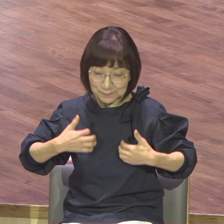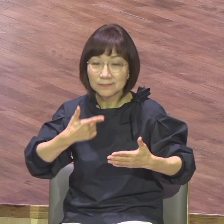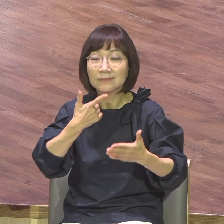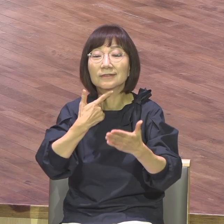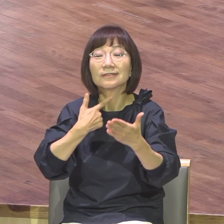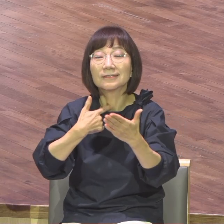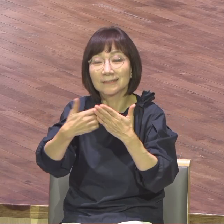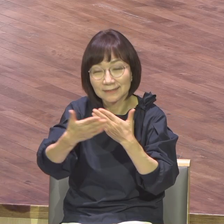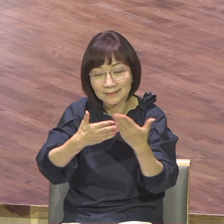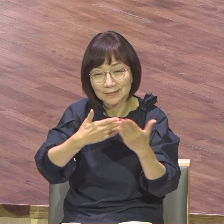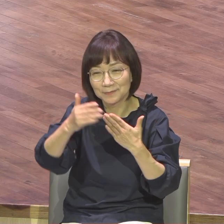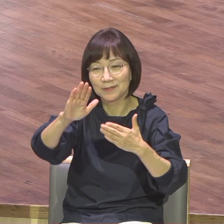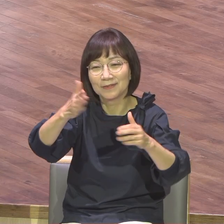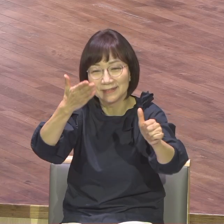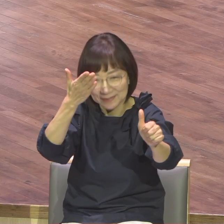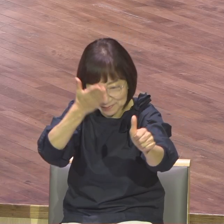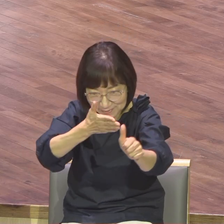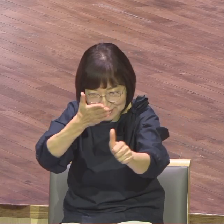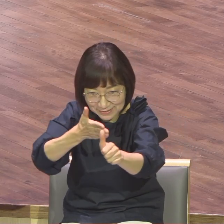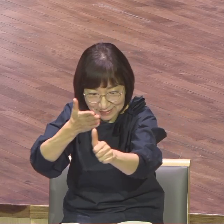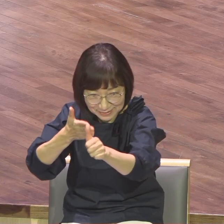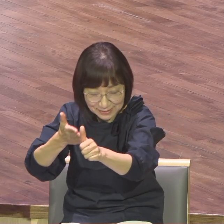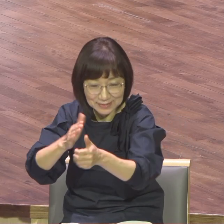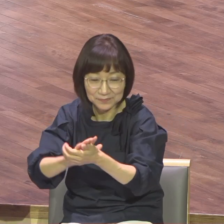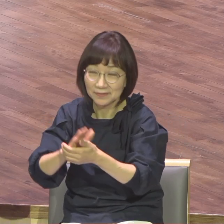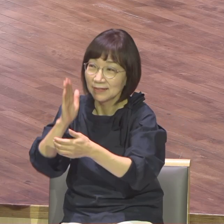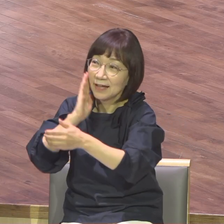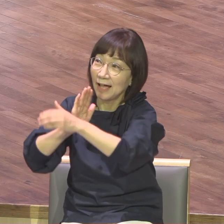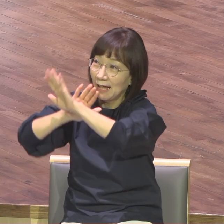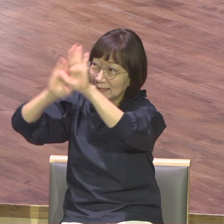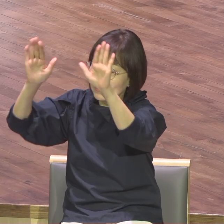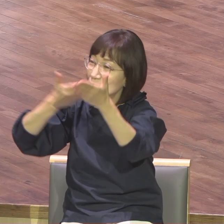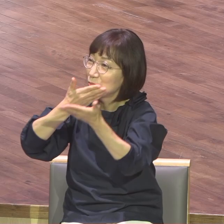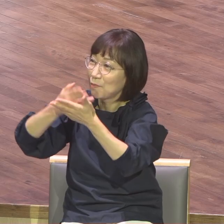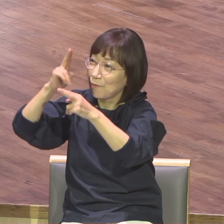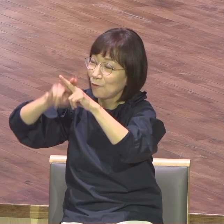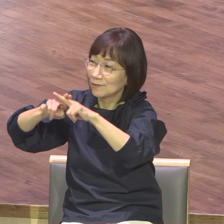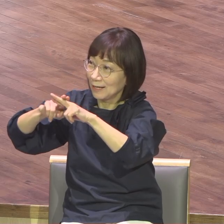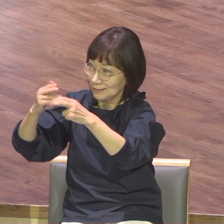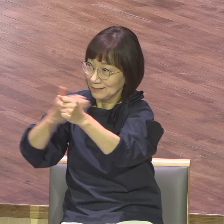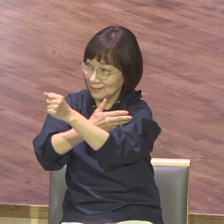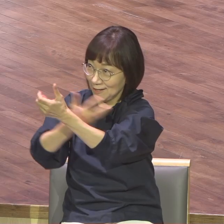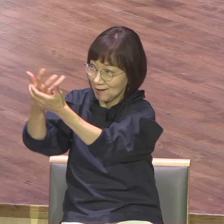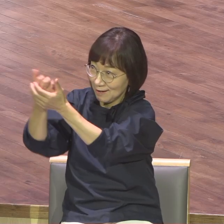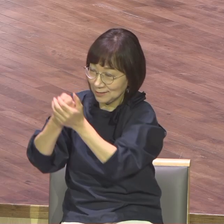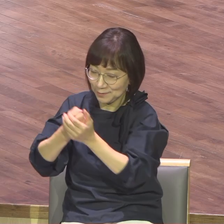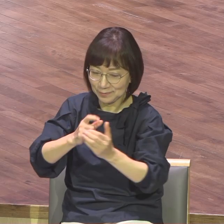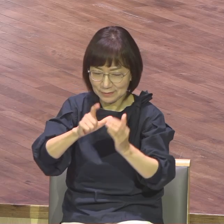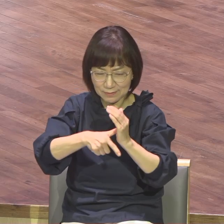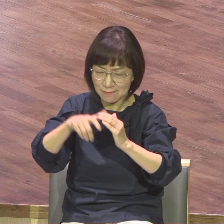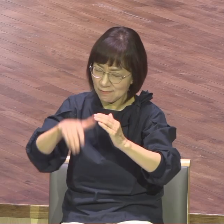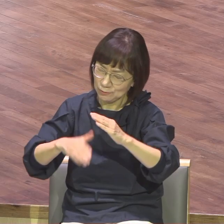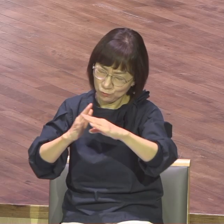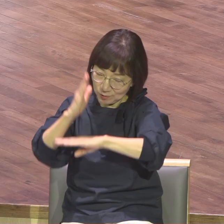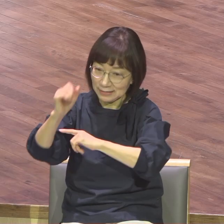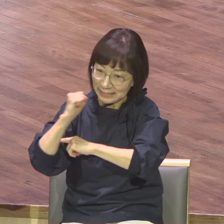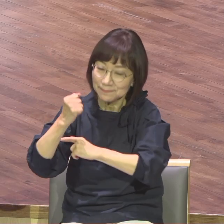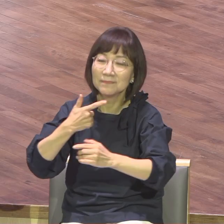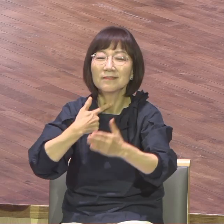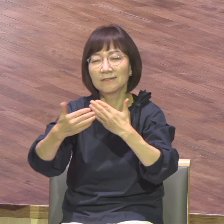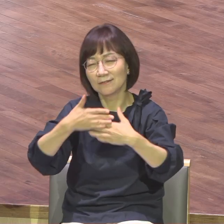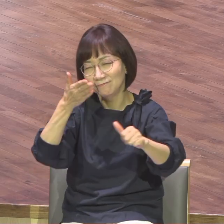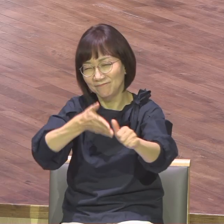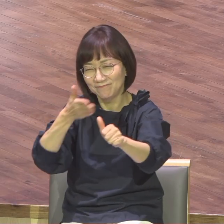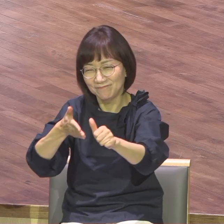바랍니다. 그래서 하늘 보좌의 능력 누리면서 이 시공간 초월 기도하는 사람도 이런 단어